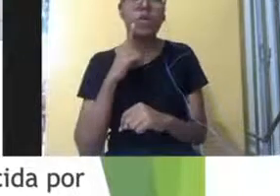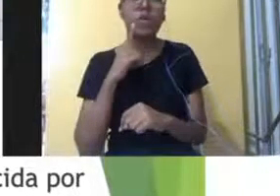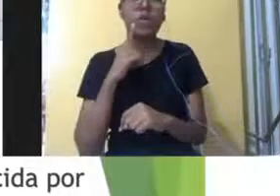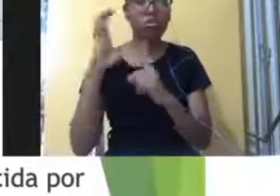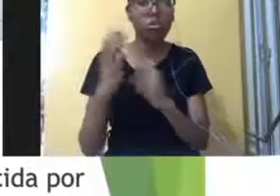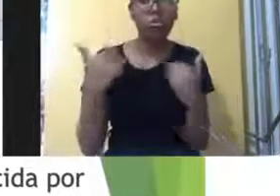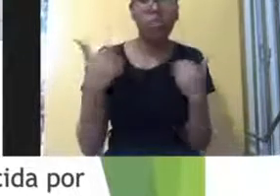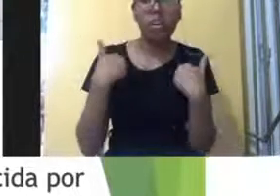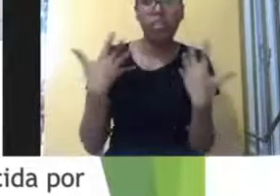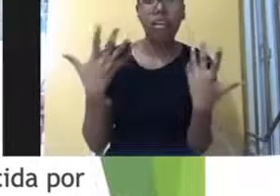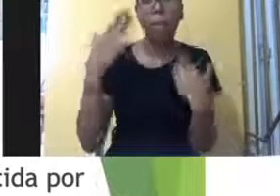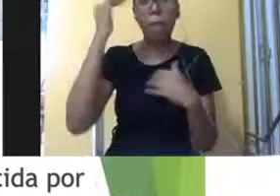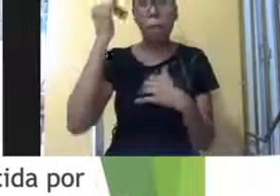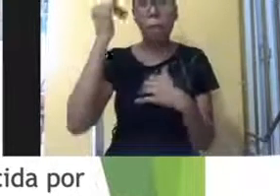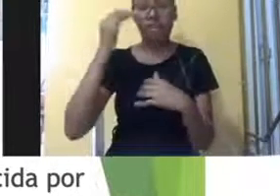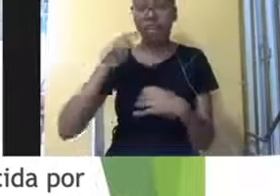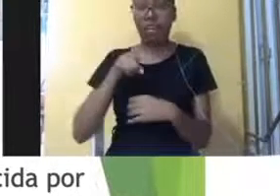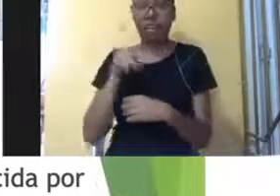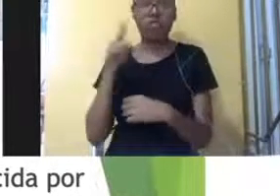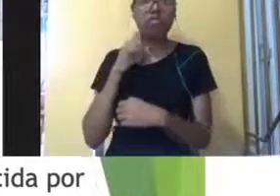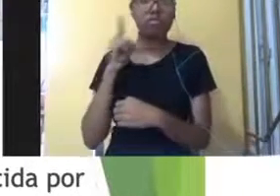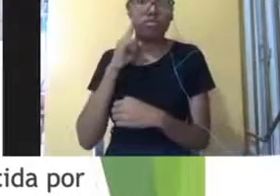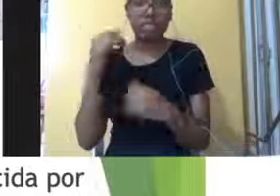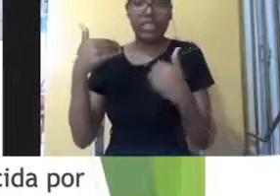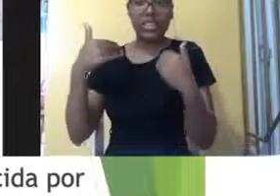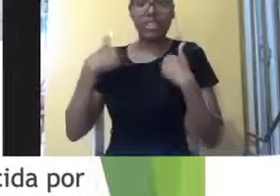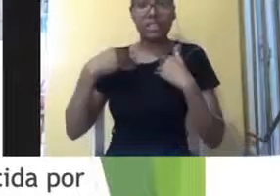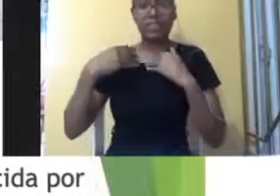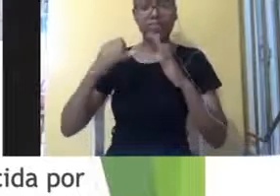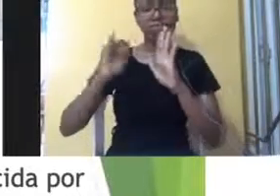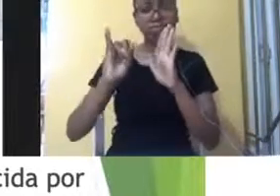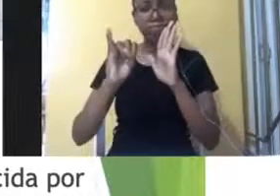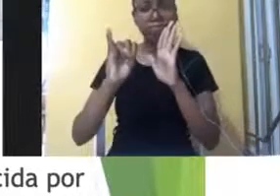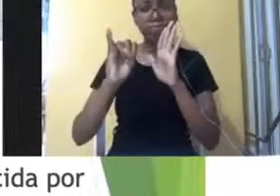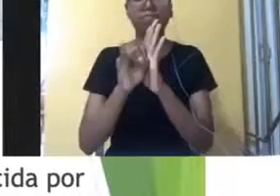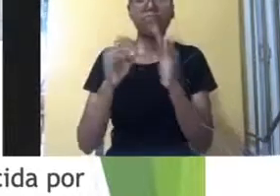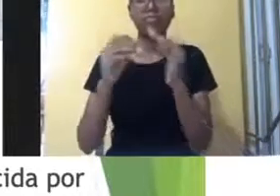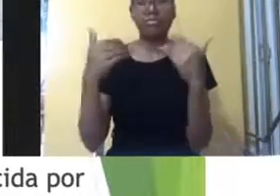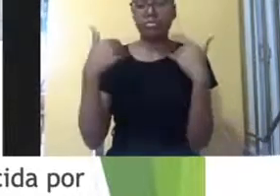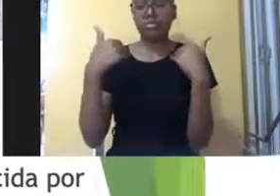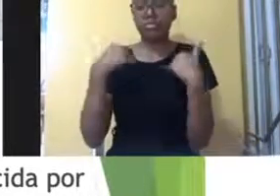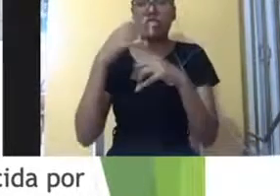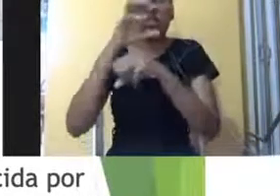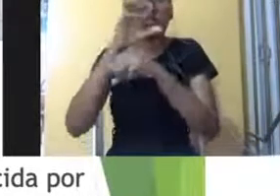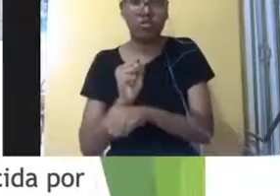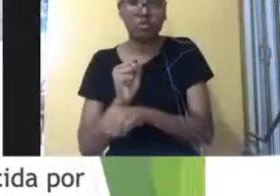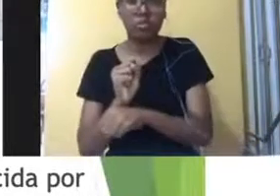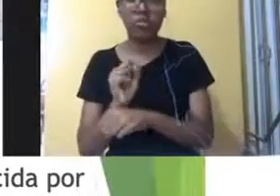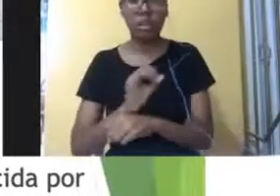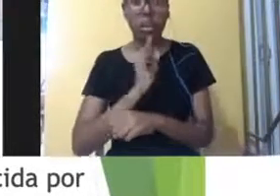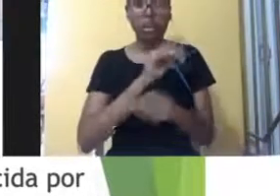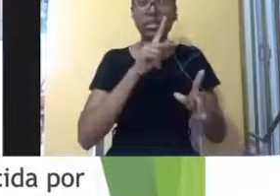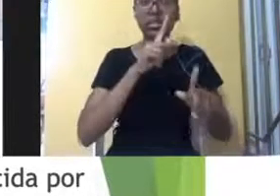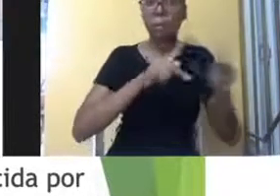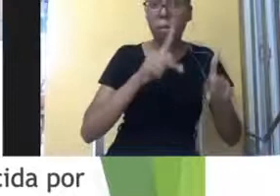su propia identidad. Por esa investigación, después de que esta gente, que fueron de los primeros que investigaron, que